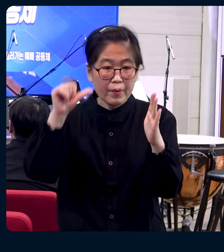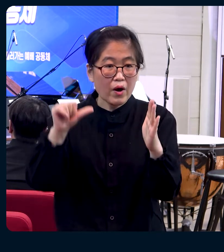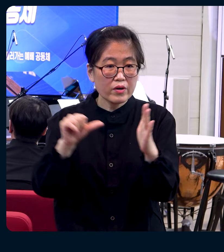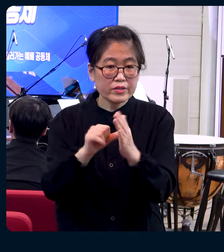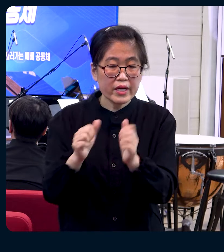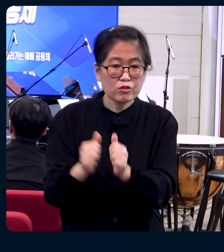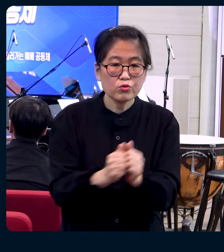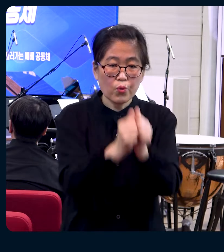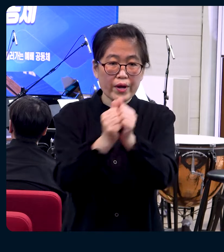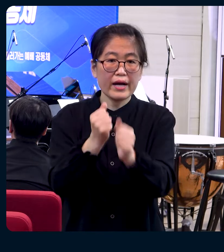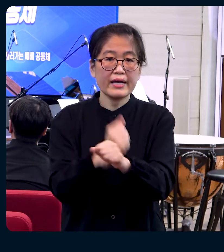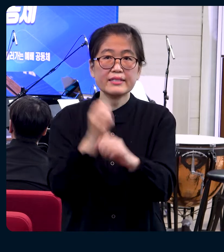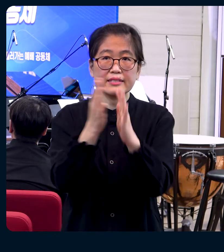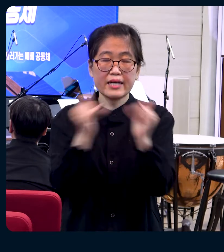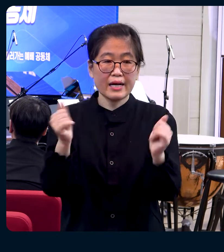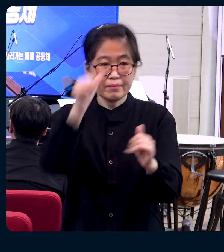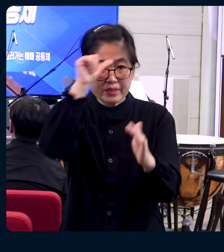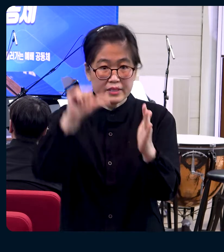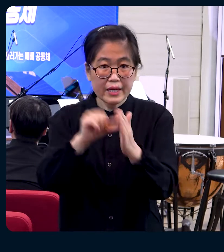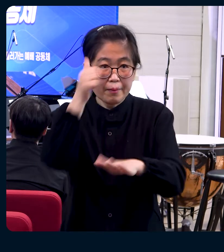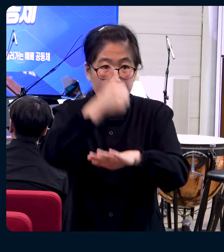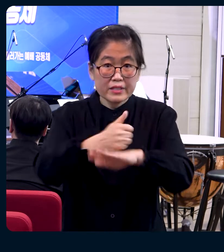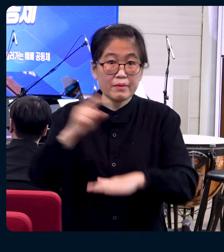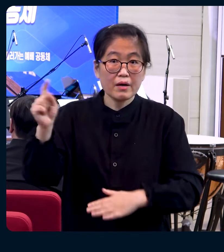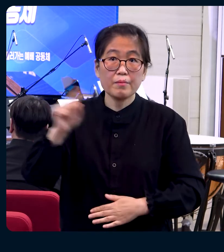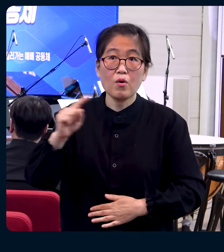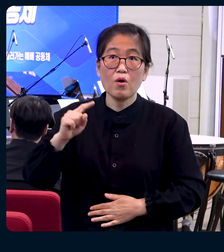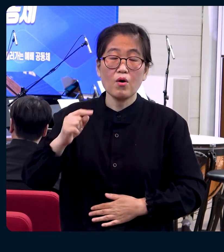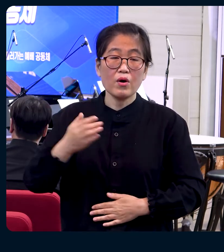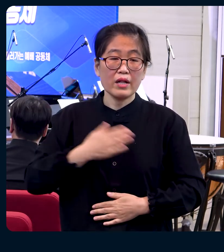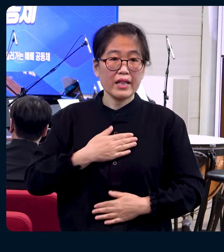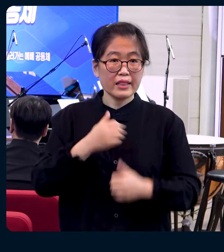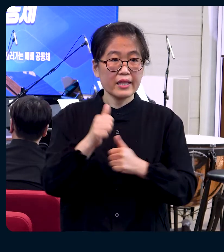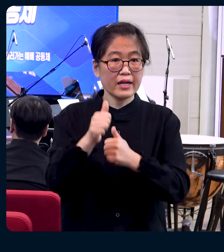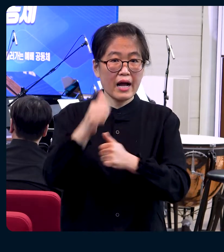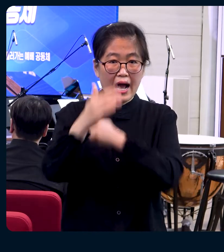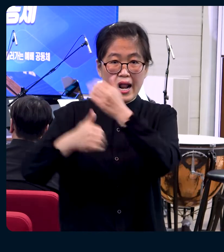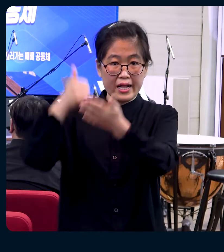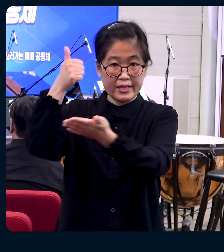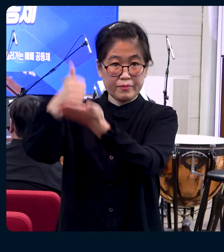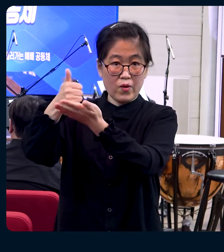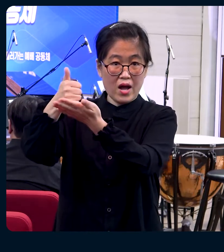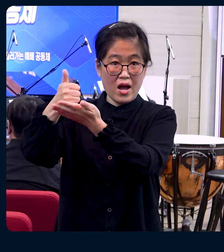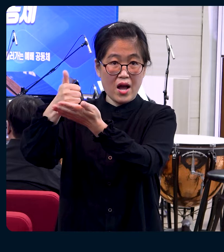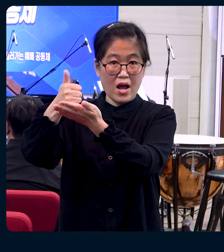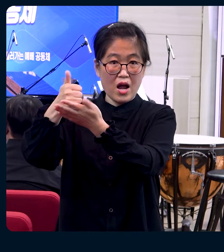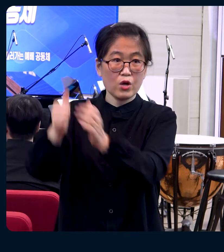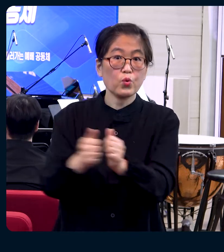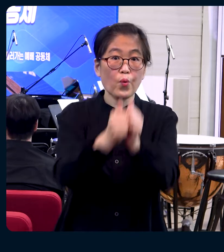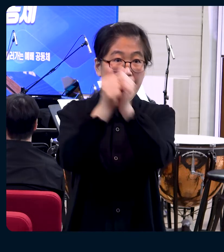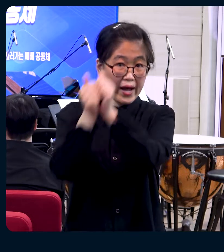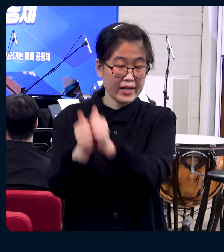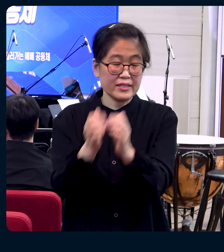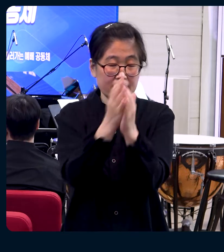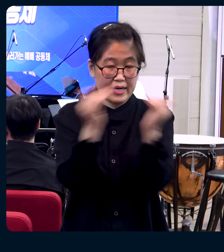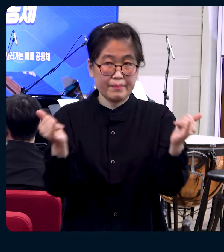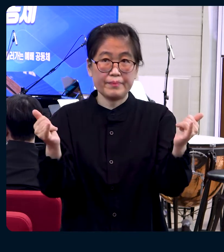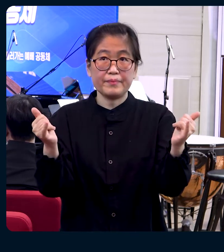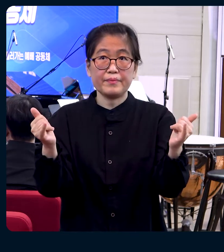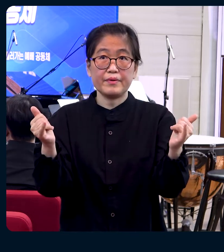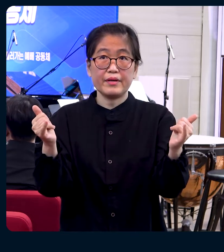평생을 동행하는 사람은 인생이 어떻게 되는가? 한번 저를 따라 하실까요? 하나님과 동행하는